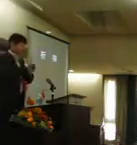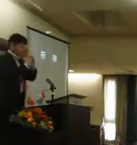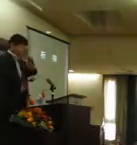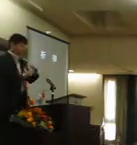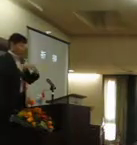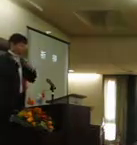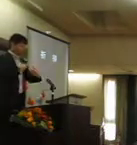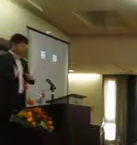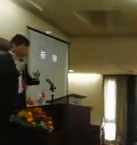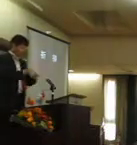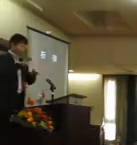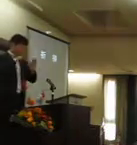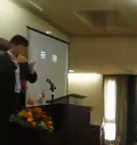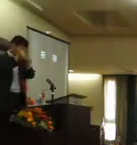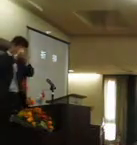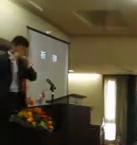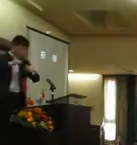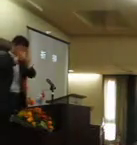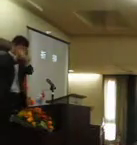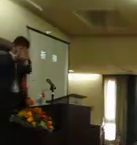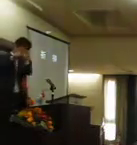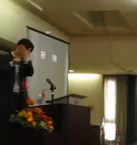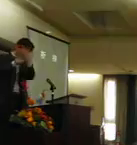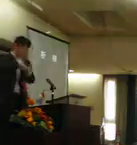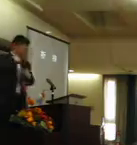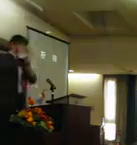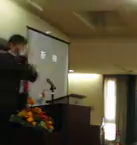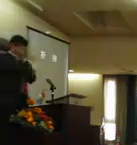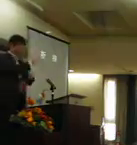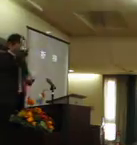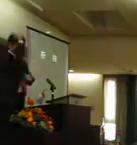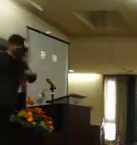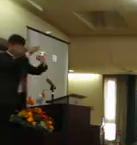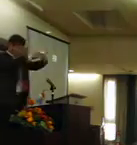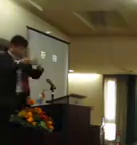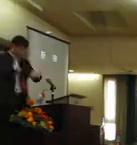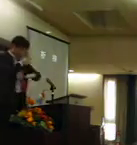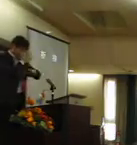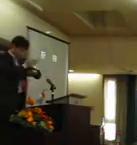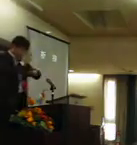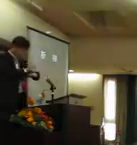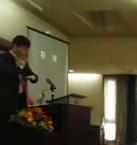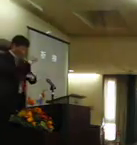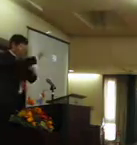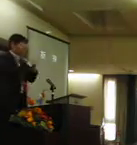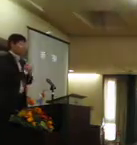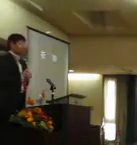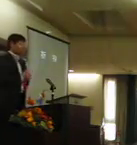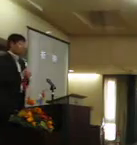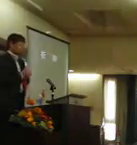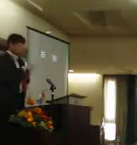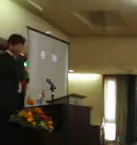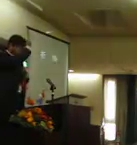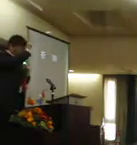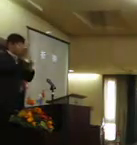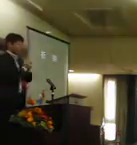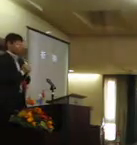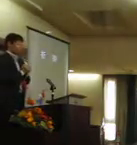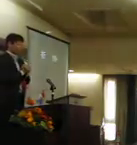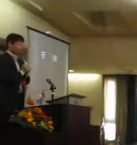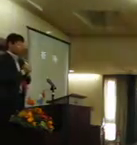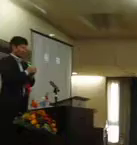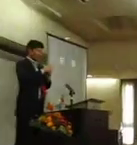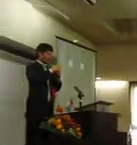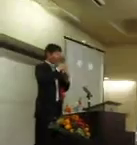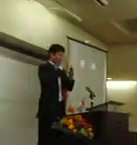以前に決まっていた新郎牧師も お迎えすることができたことをありがとうございます